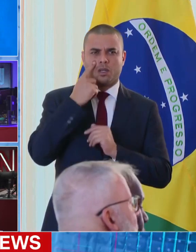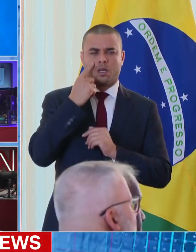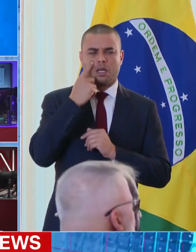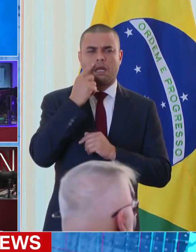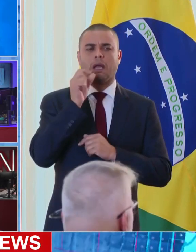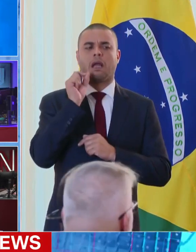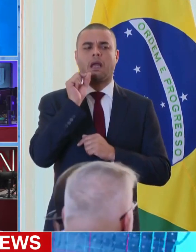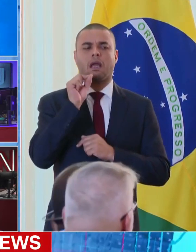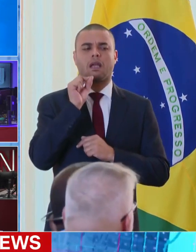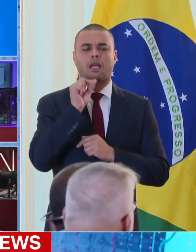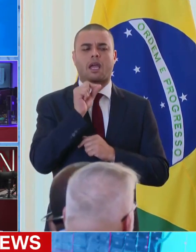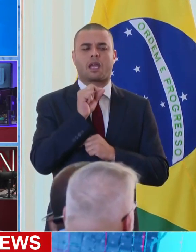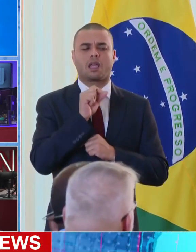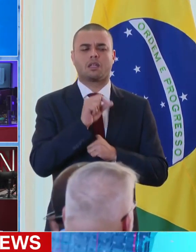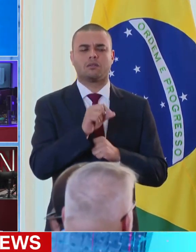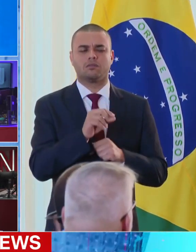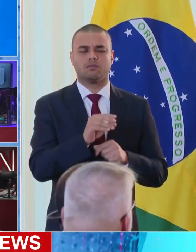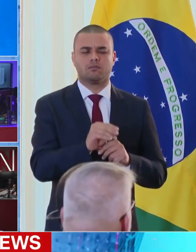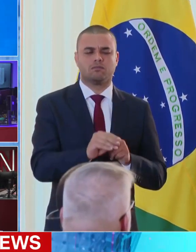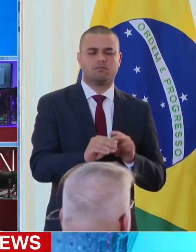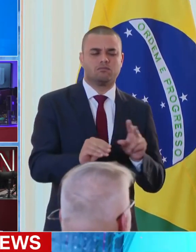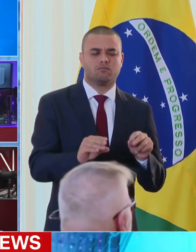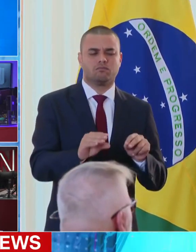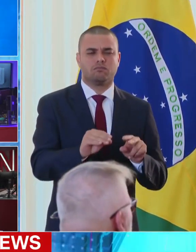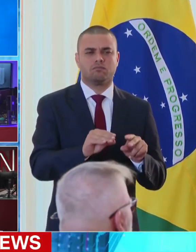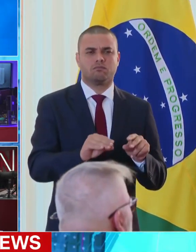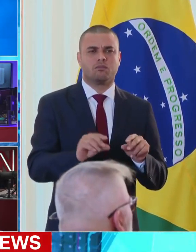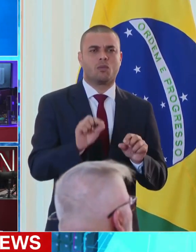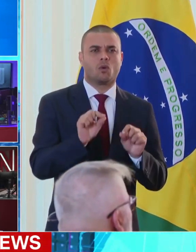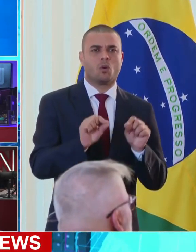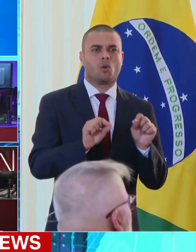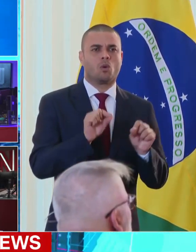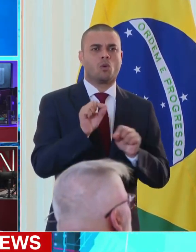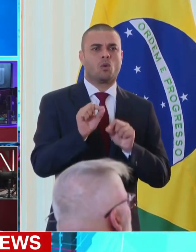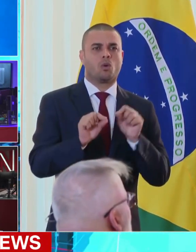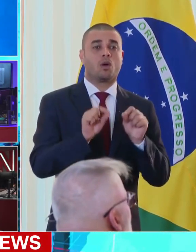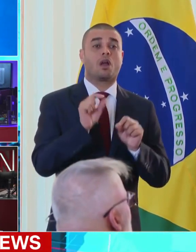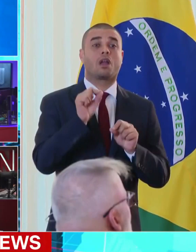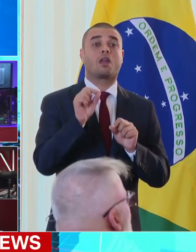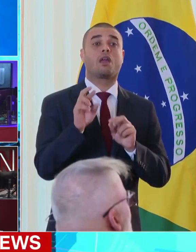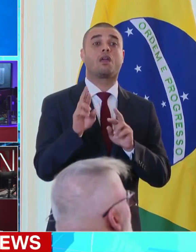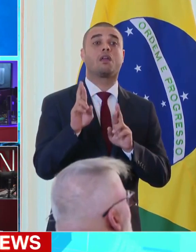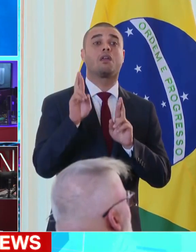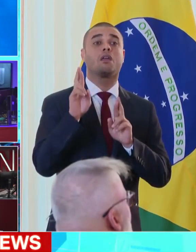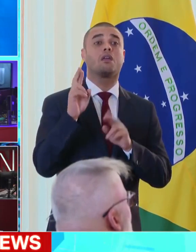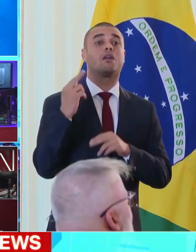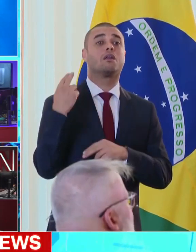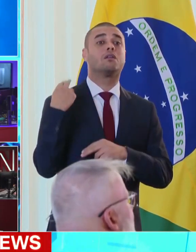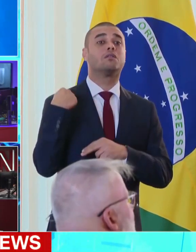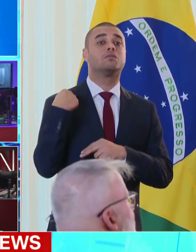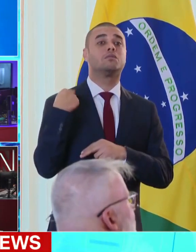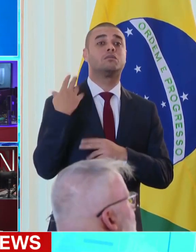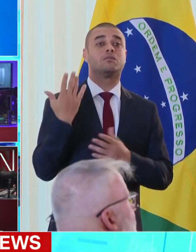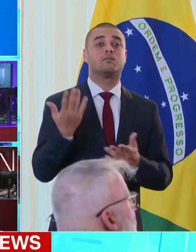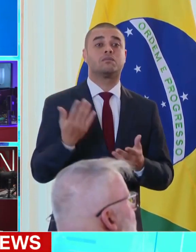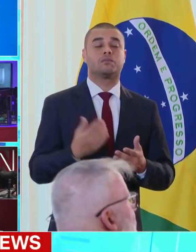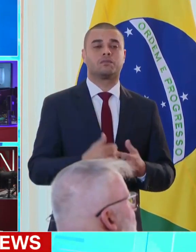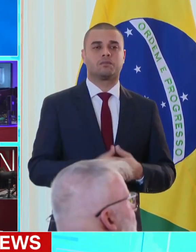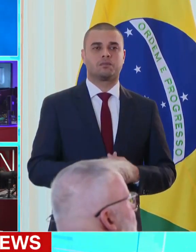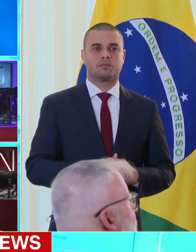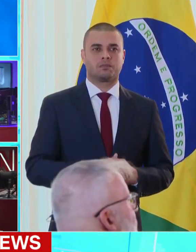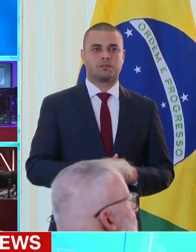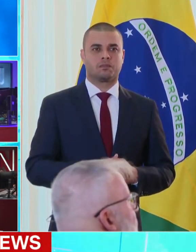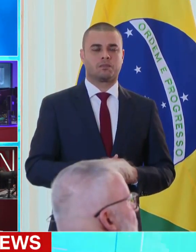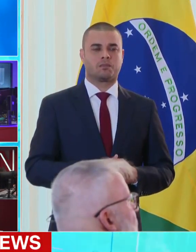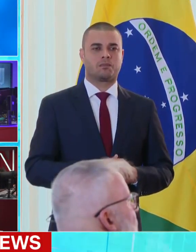chamou muita atenção depois dessa longa lista de esclarecimentos e desmentidos que